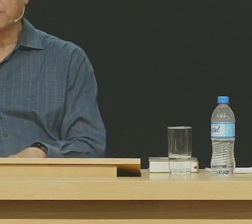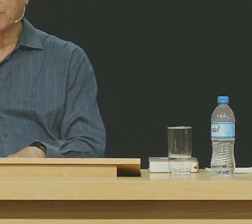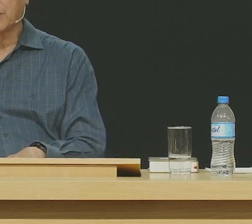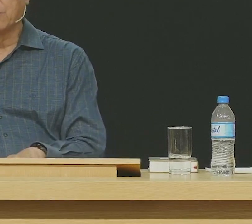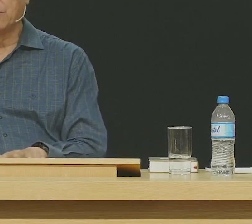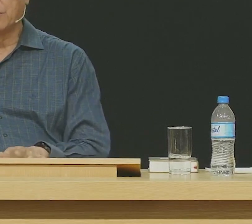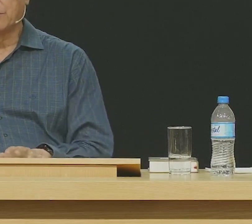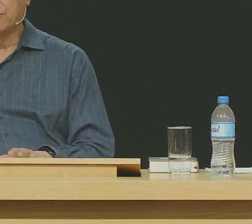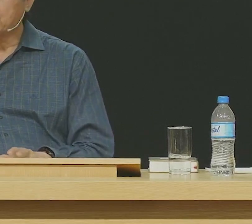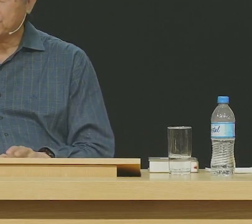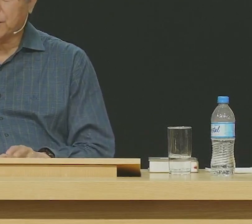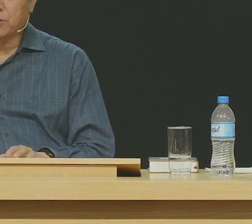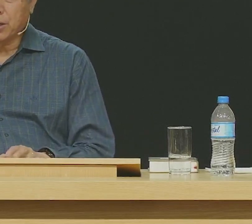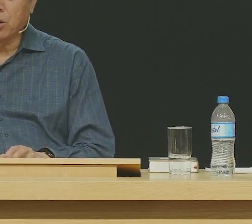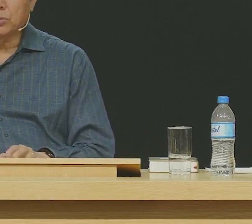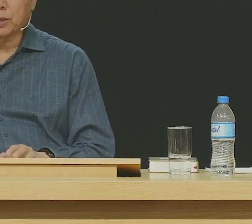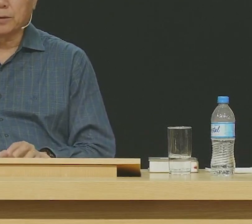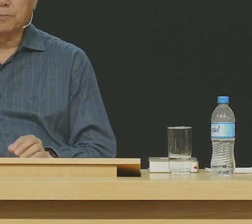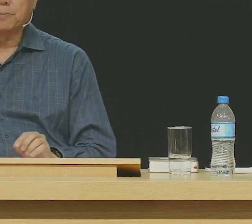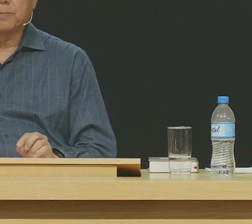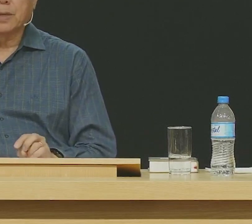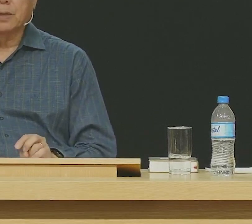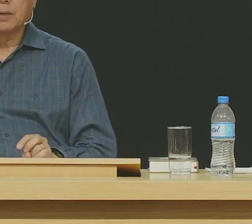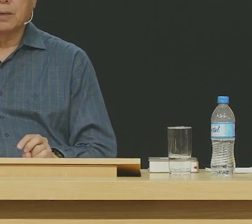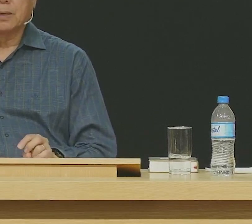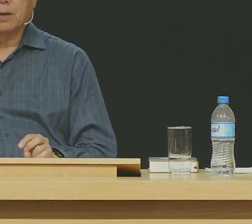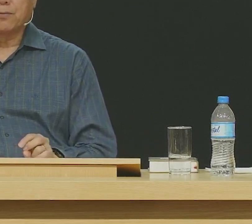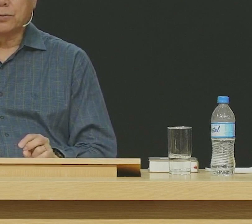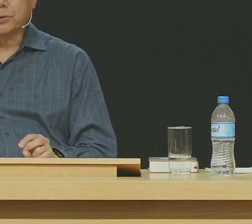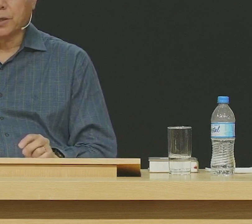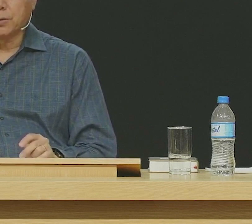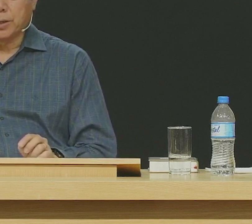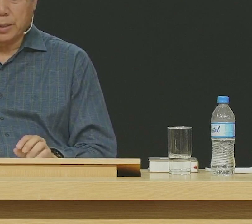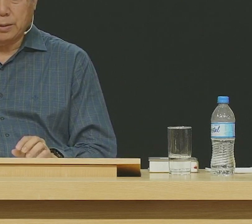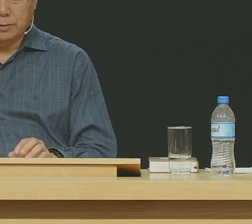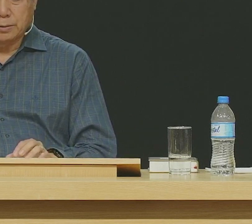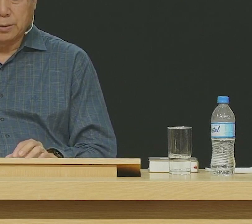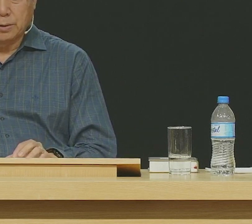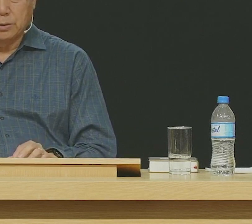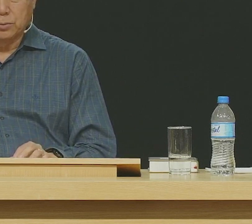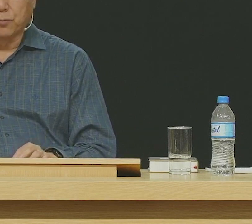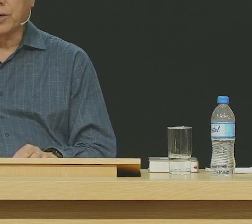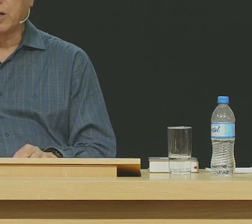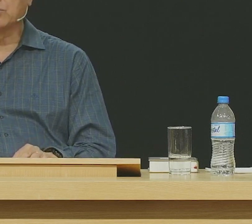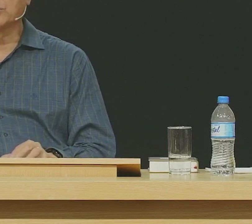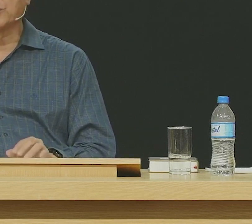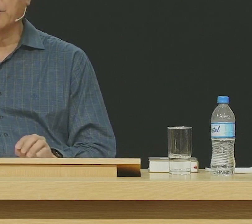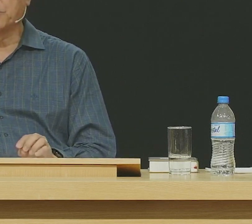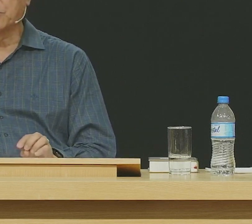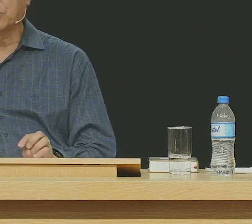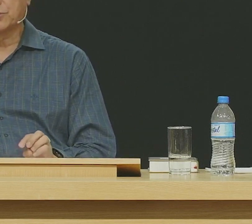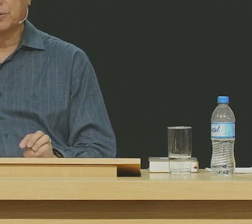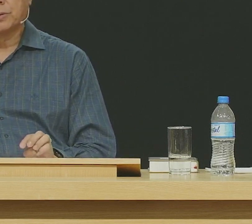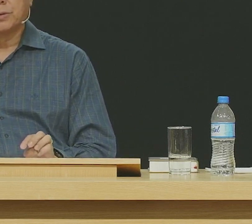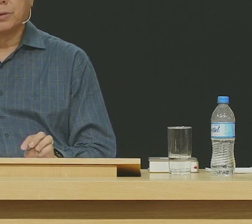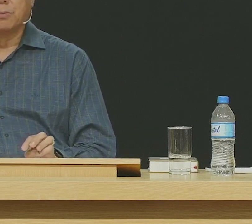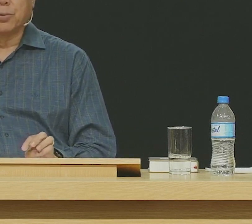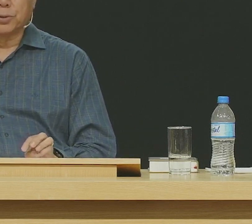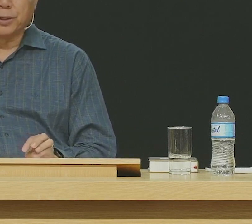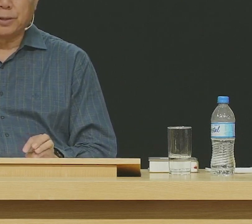nossa função é outra. A função é, no final dos